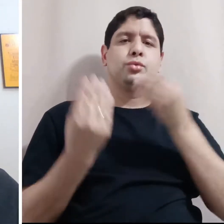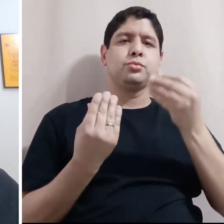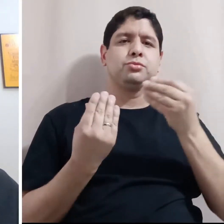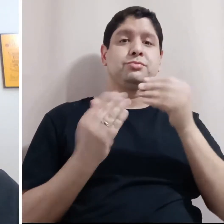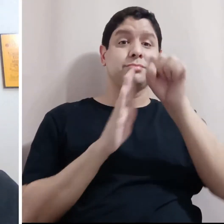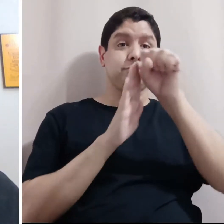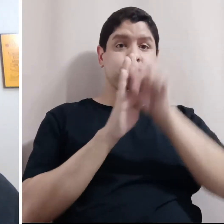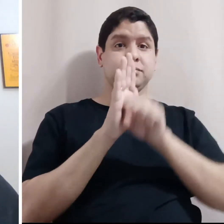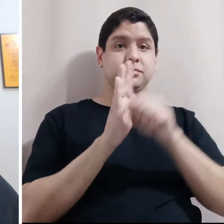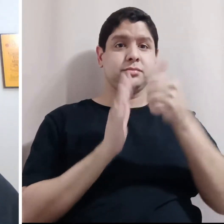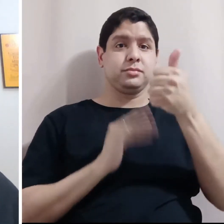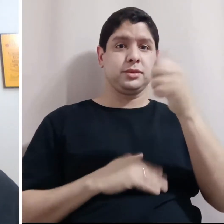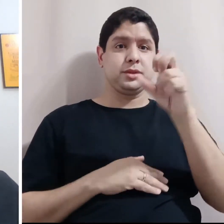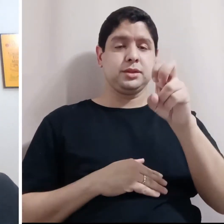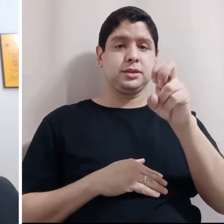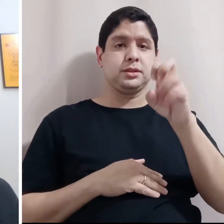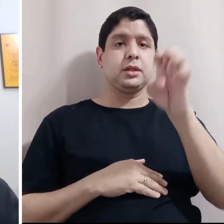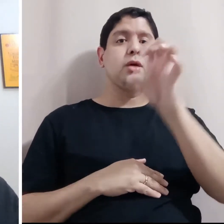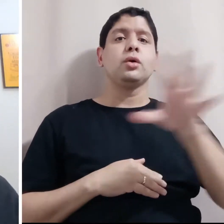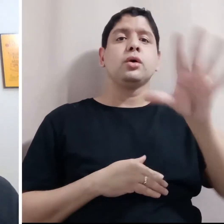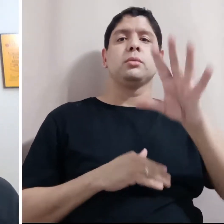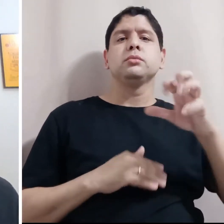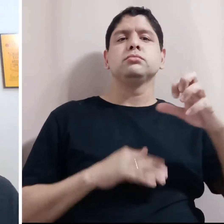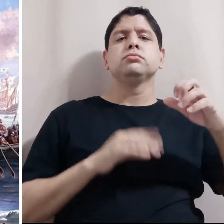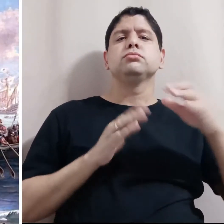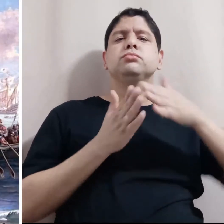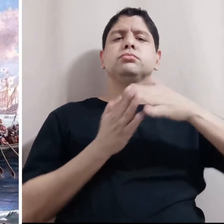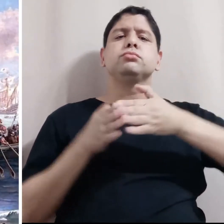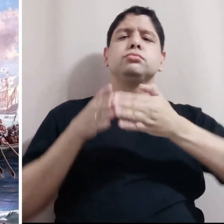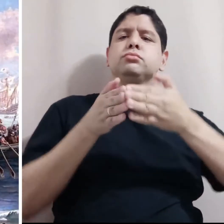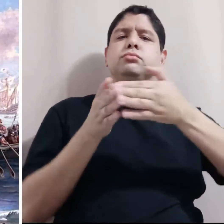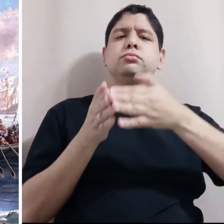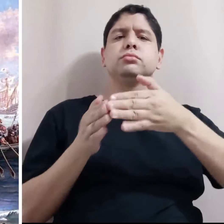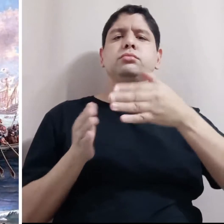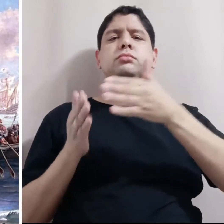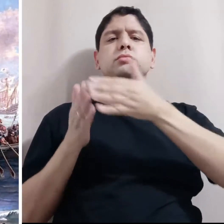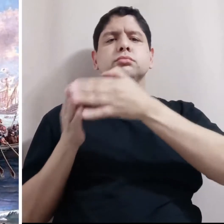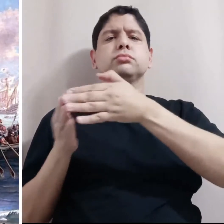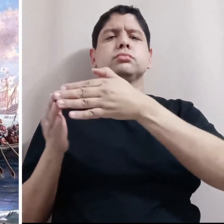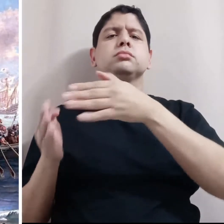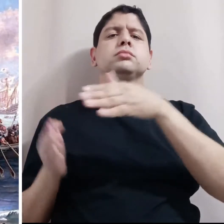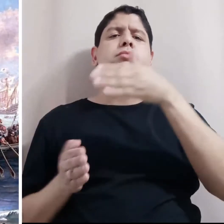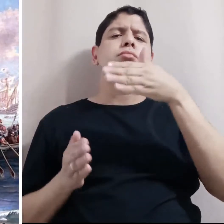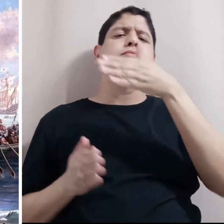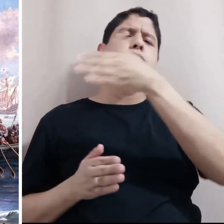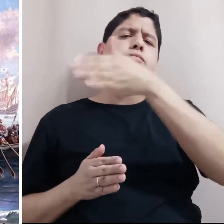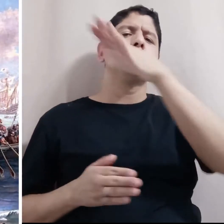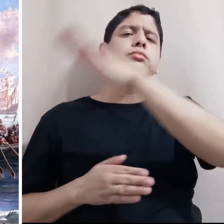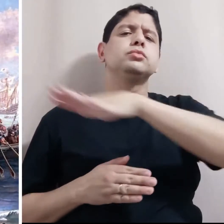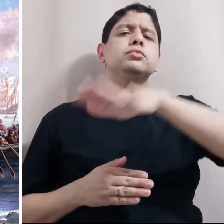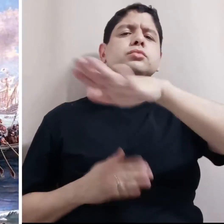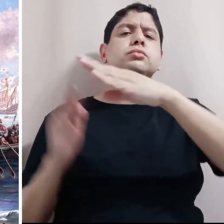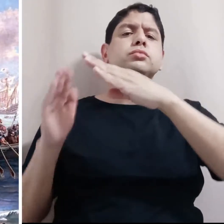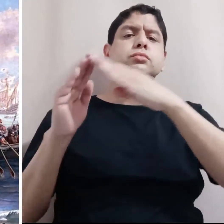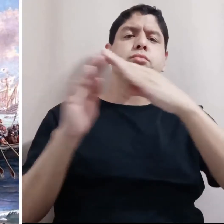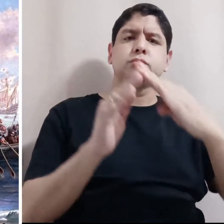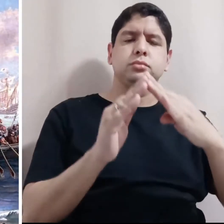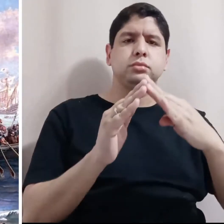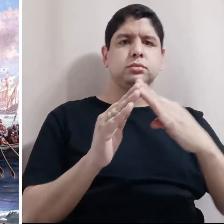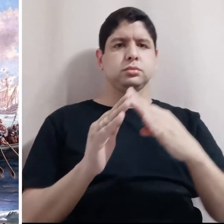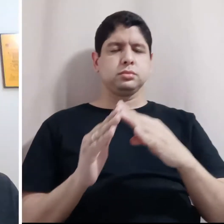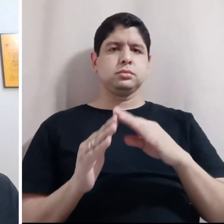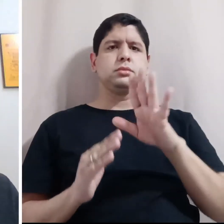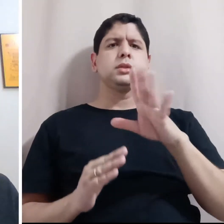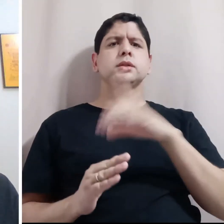a partir do final do século XV, né, depois do século XVI, eles acabaram encontrando os povos que aqui